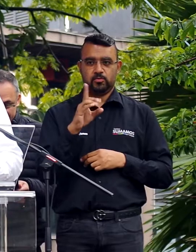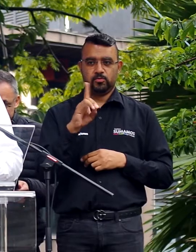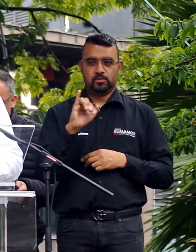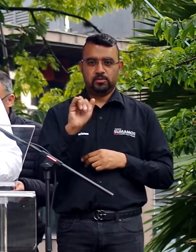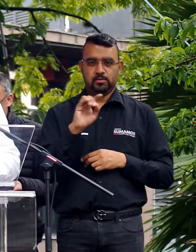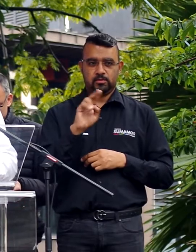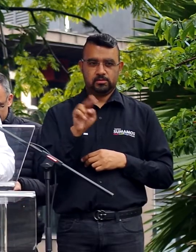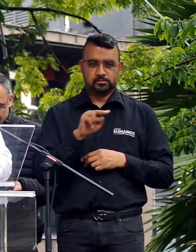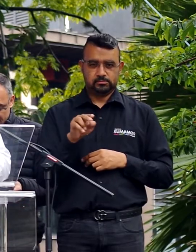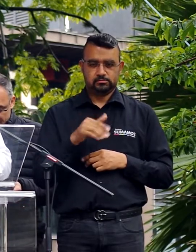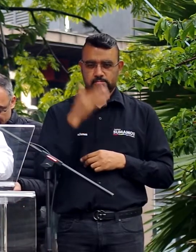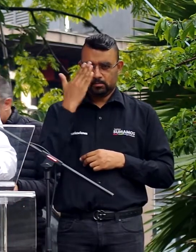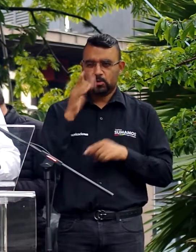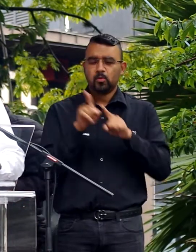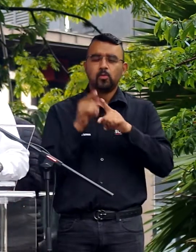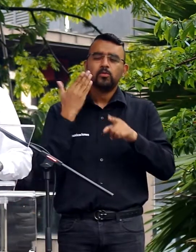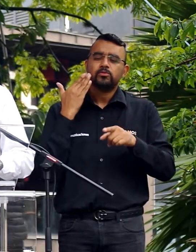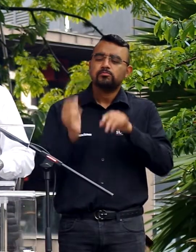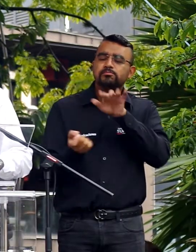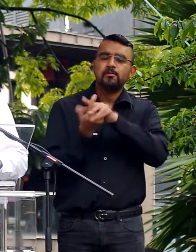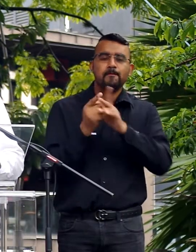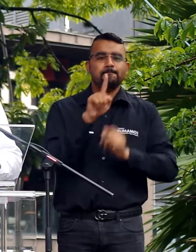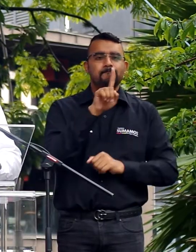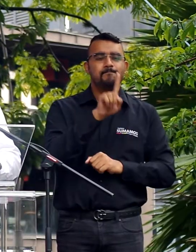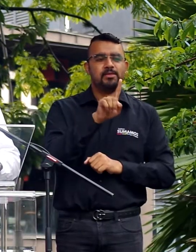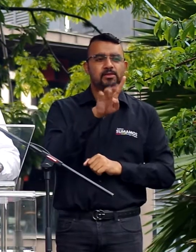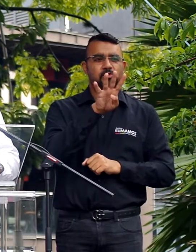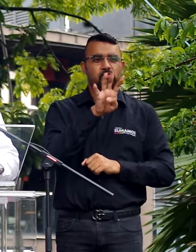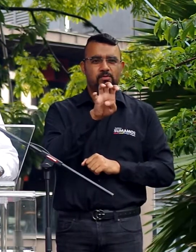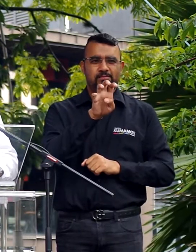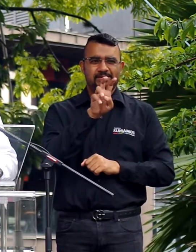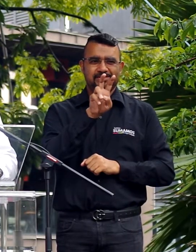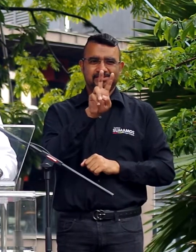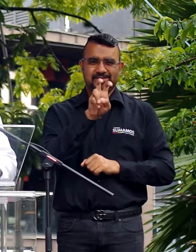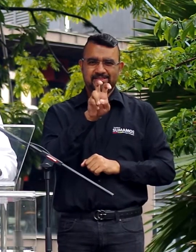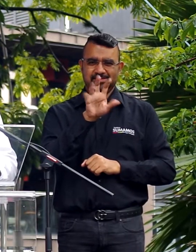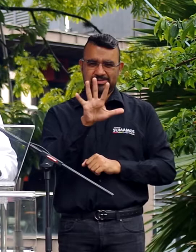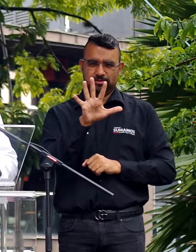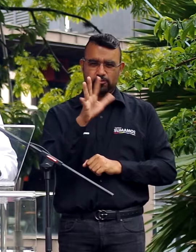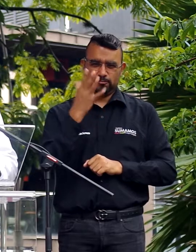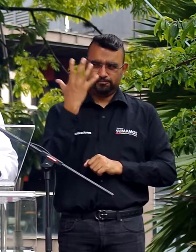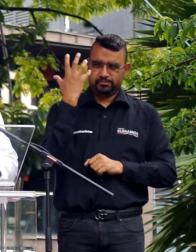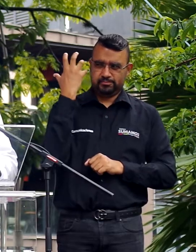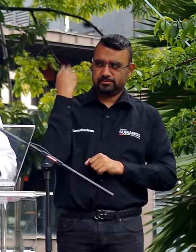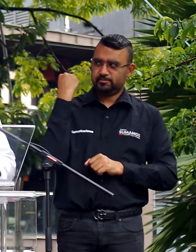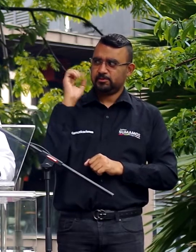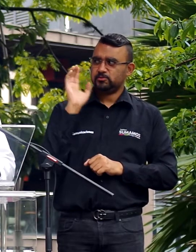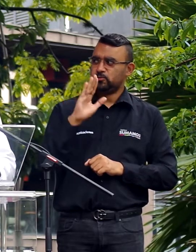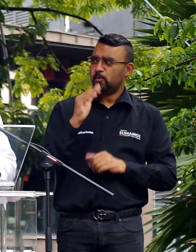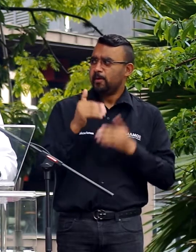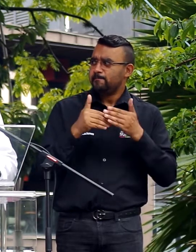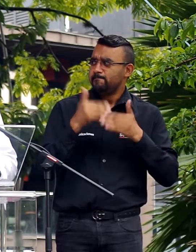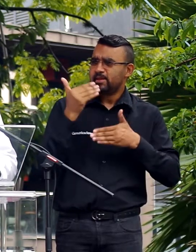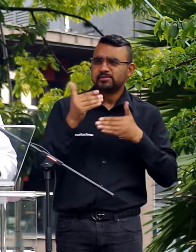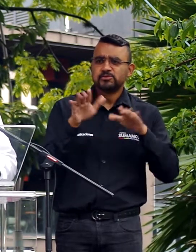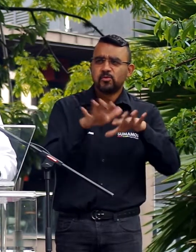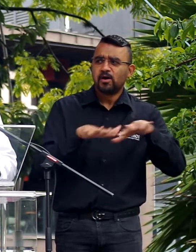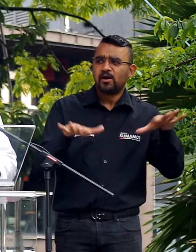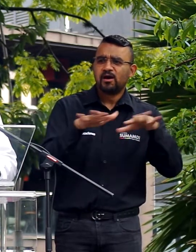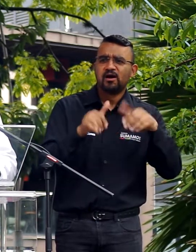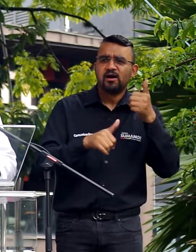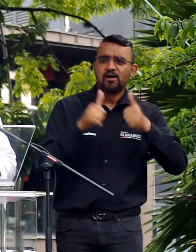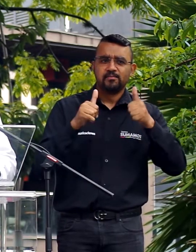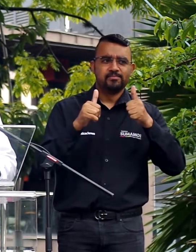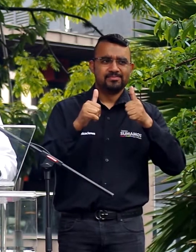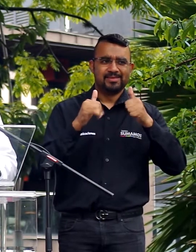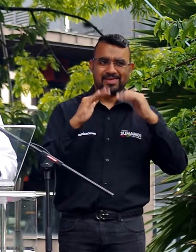Un día como hoy, 1775, se trazó sobre el terreno una de las mayores insignias envigadeñas de nuestra iglesia,